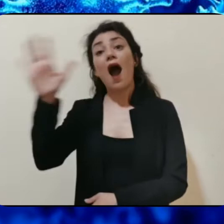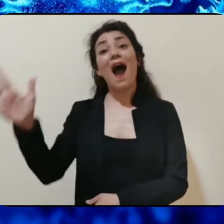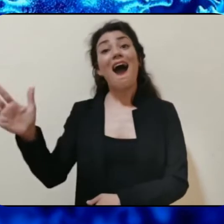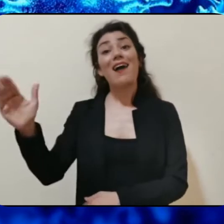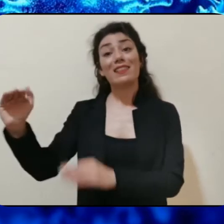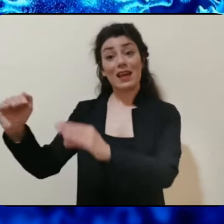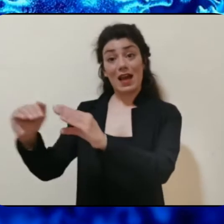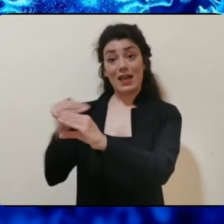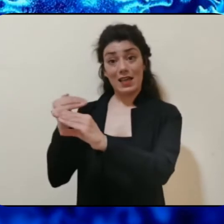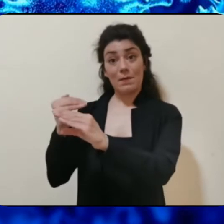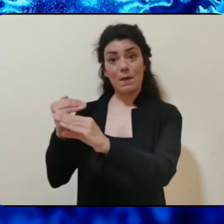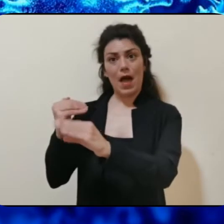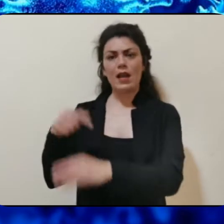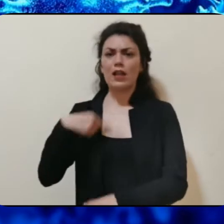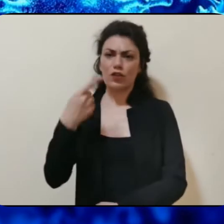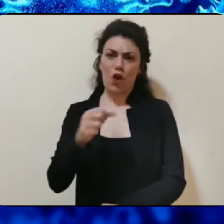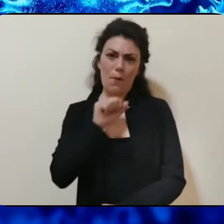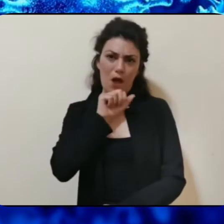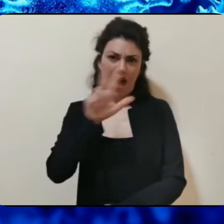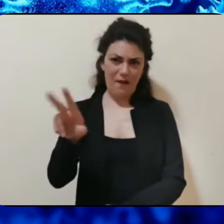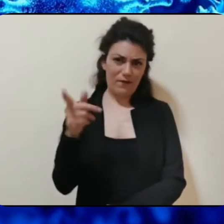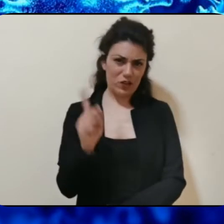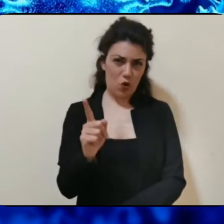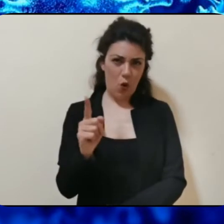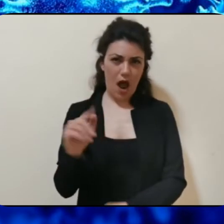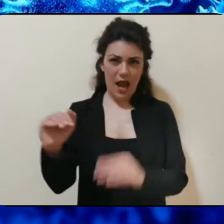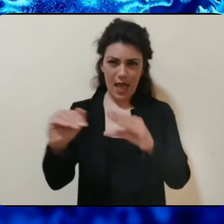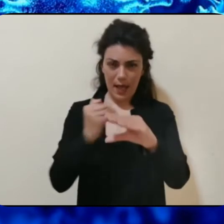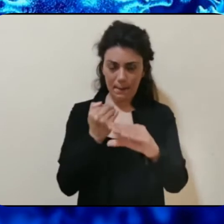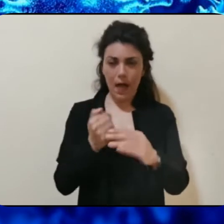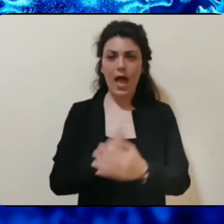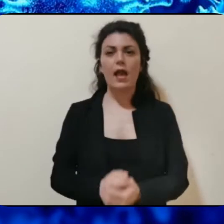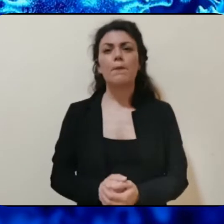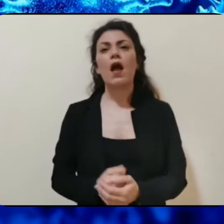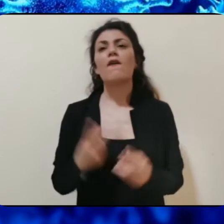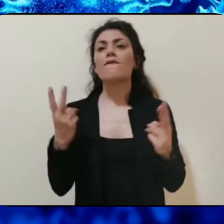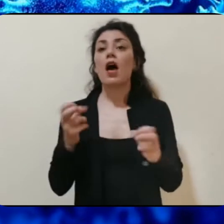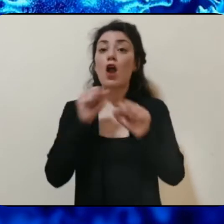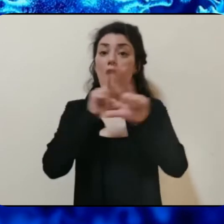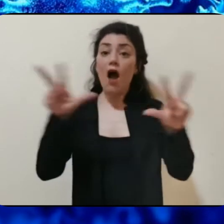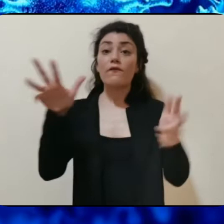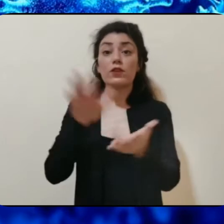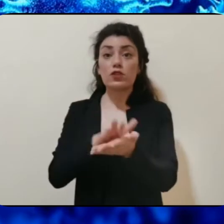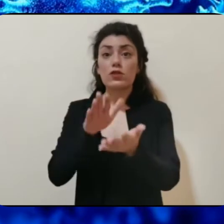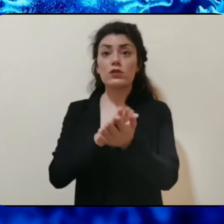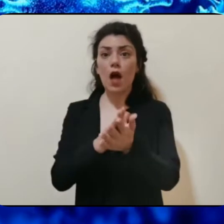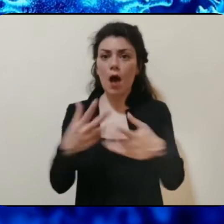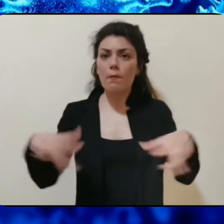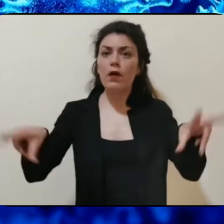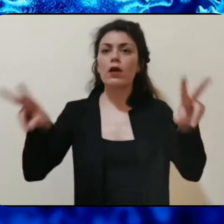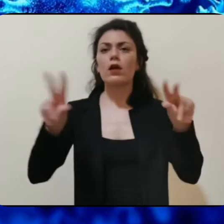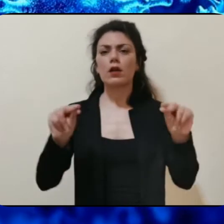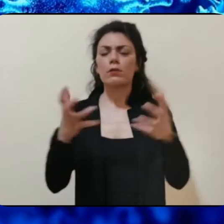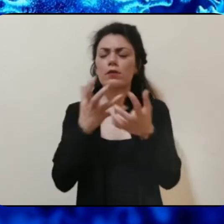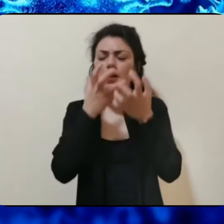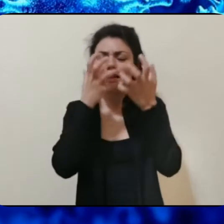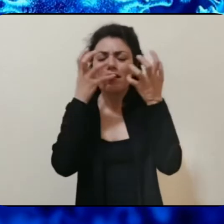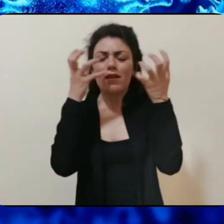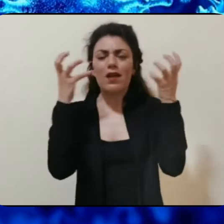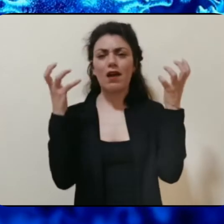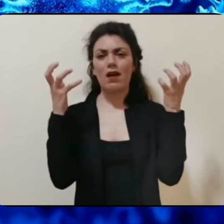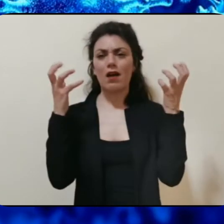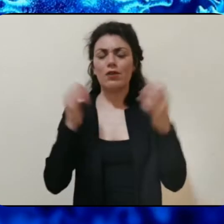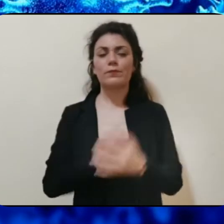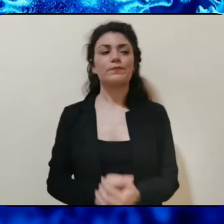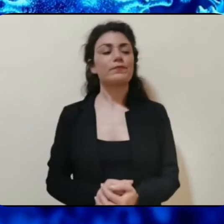presentarla accedendo a un altro indirizzo email, che poi magari diremo, ma in ogni caso è già stato pubblicato il comunicato stampa, che ripeto è molto,